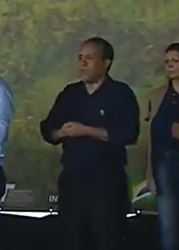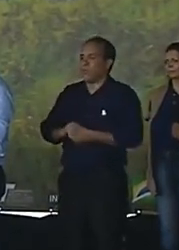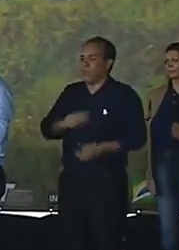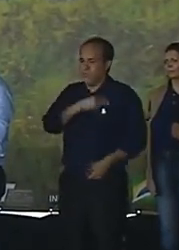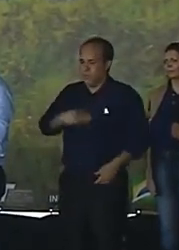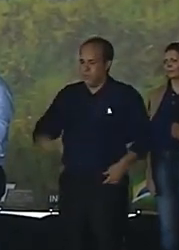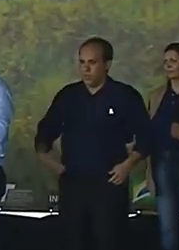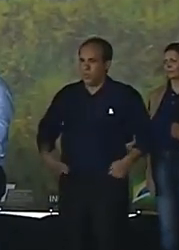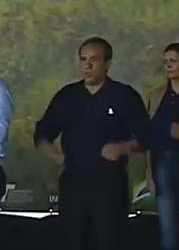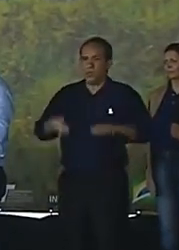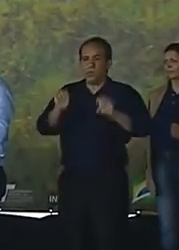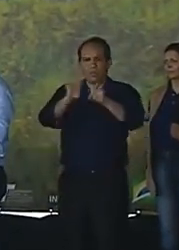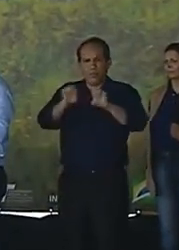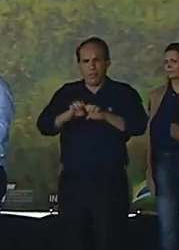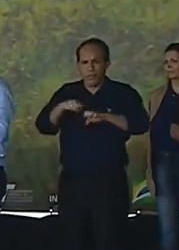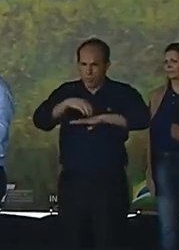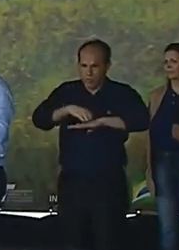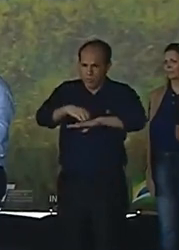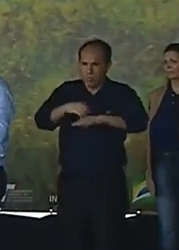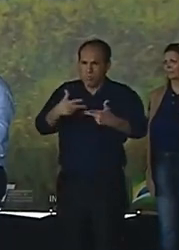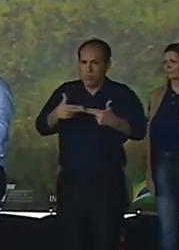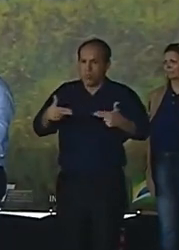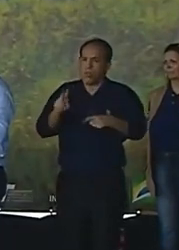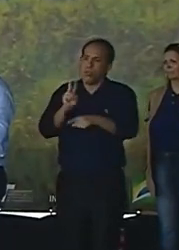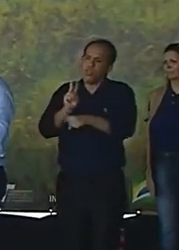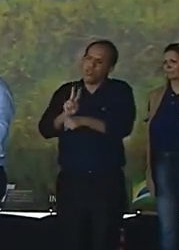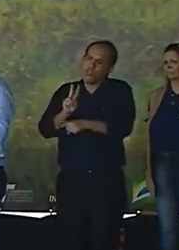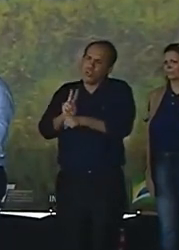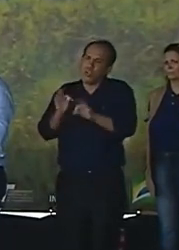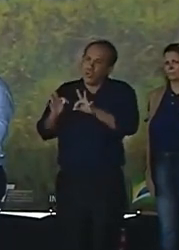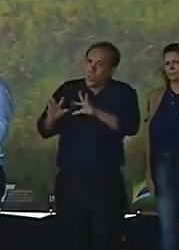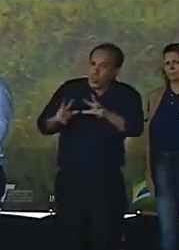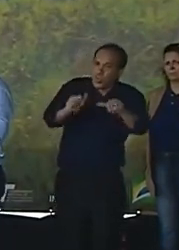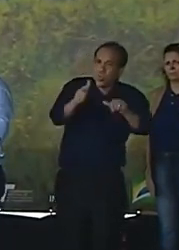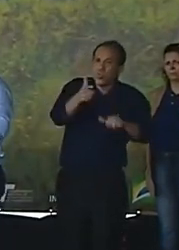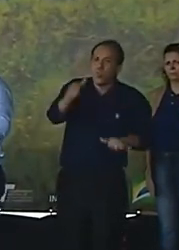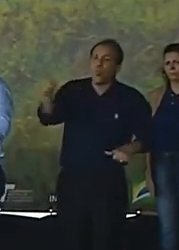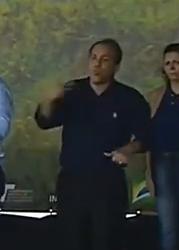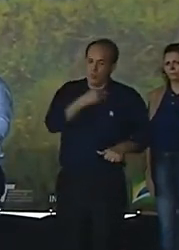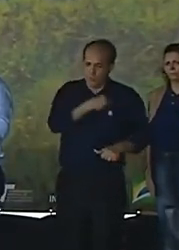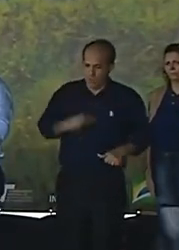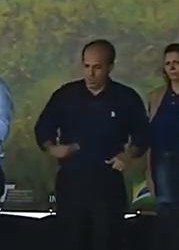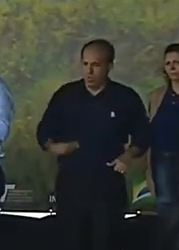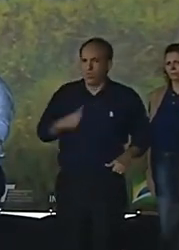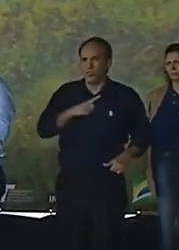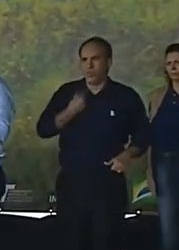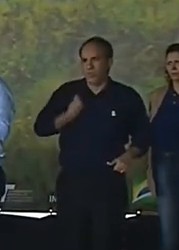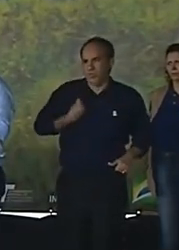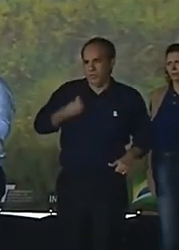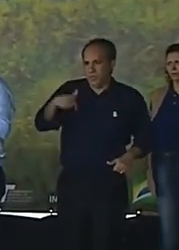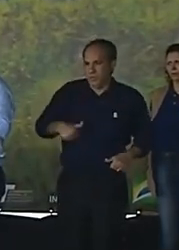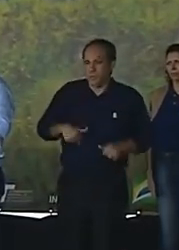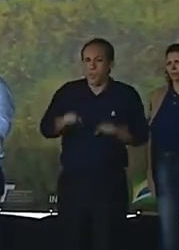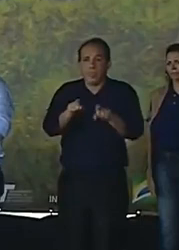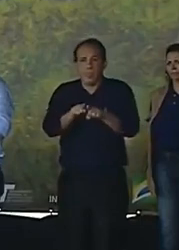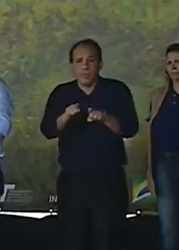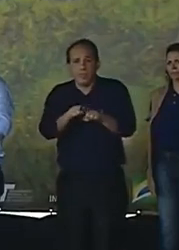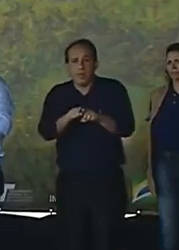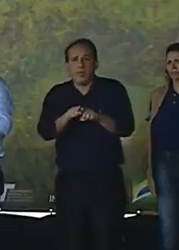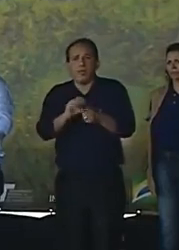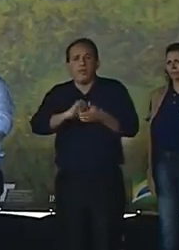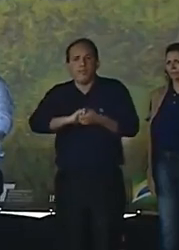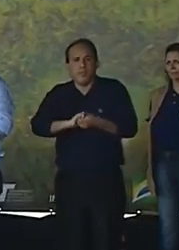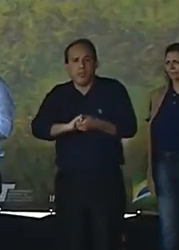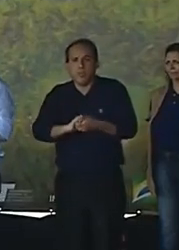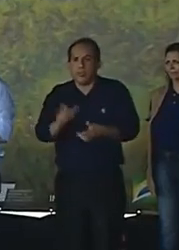Tarcísio, ministro da Infraestrutura, em seu nome, todos os demais ministros aqui presentes, assim como cumprimento o nosso